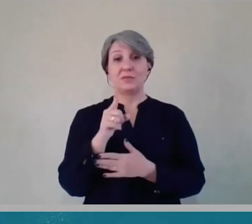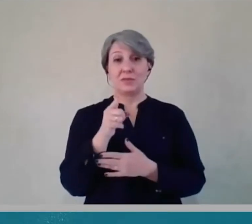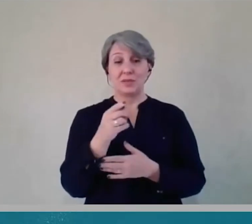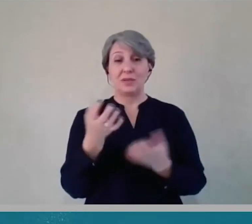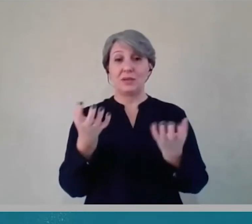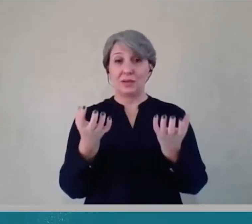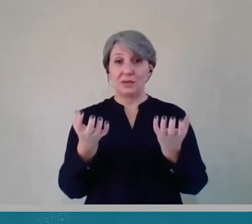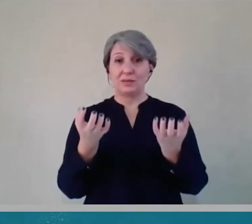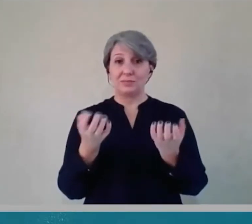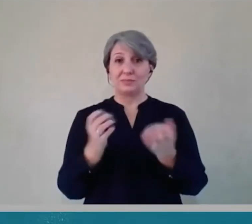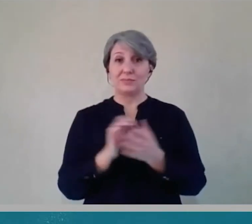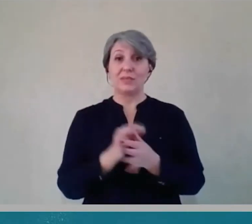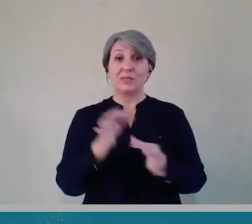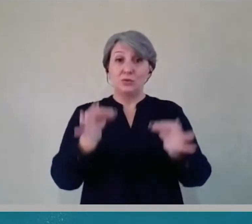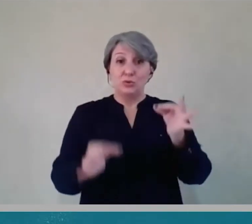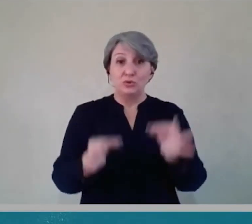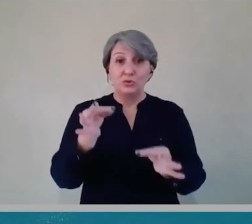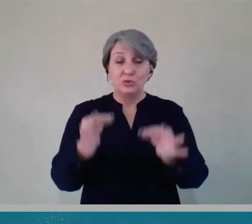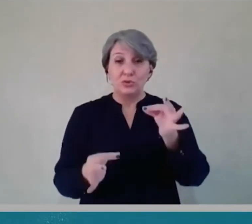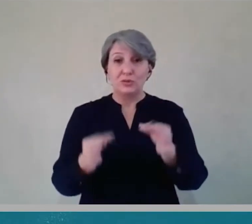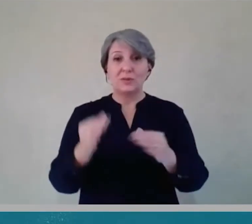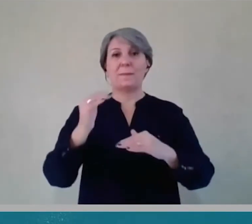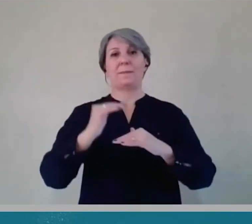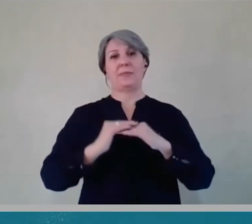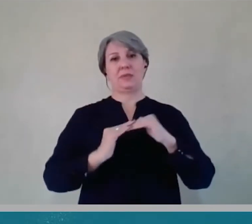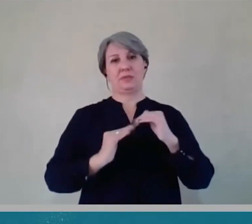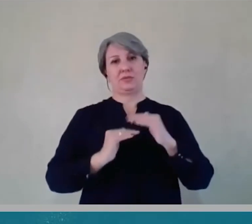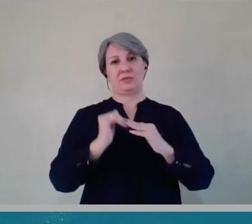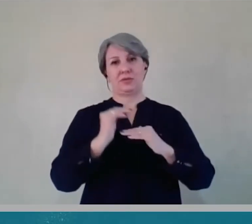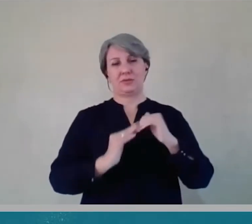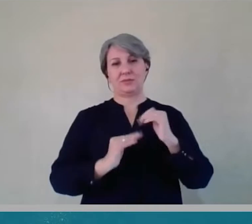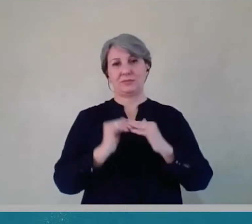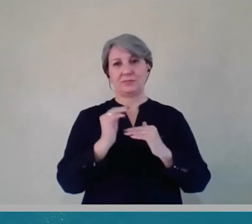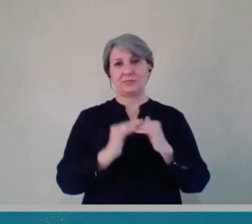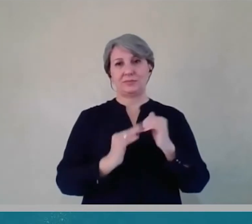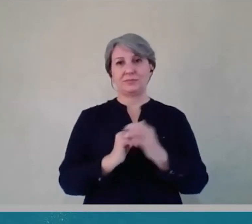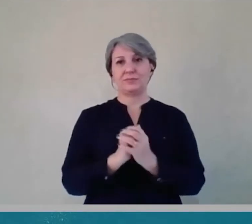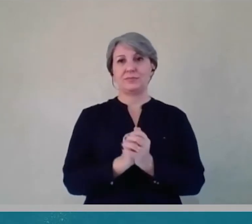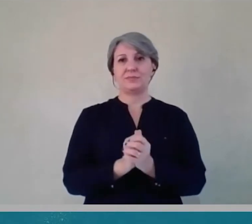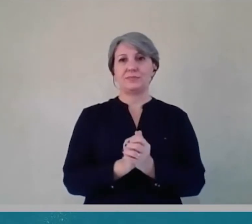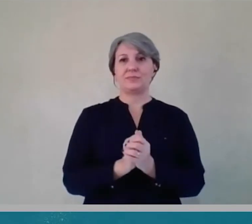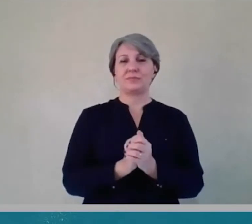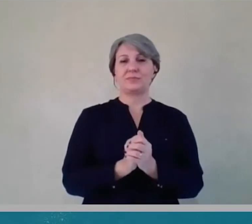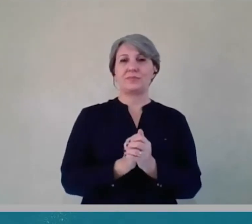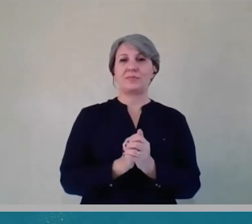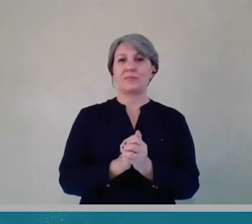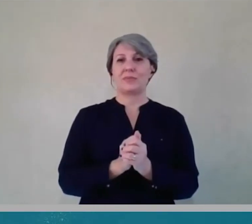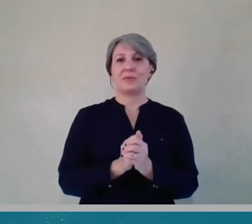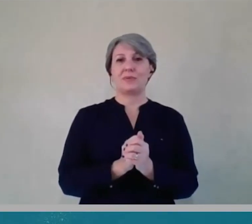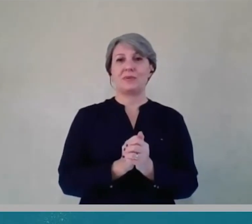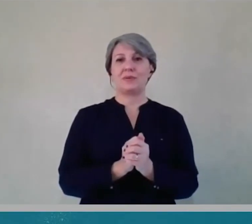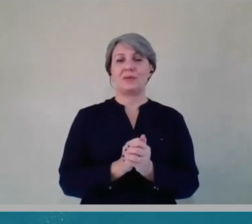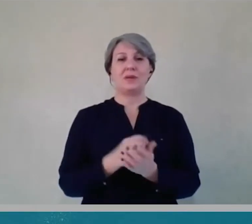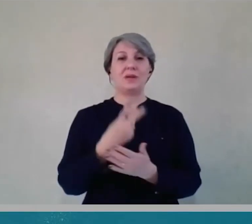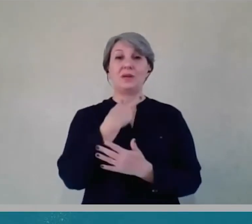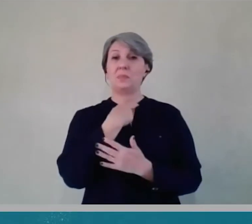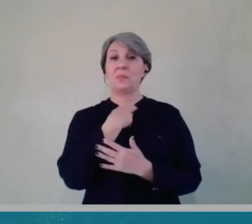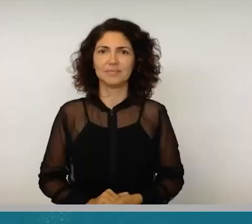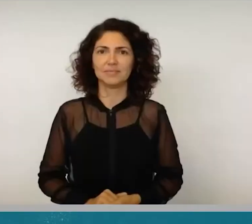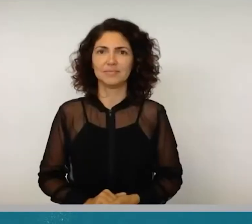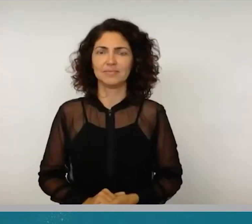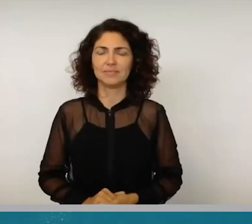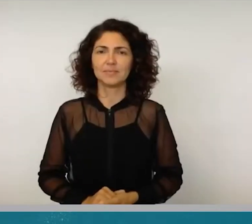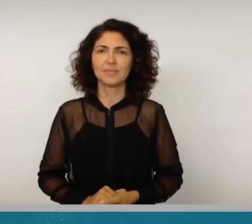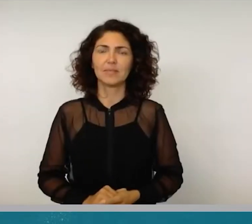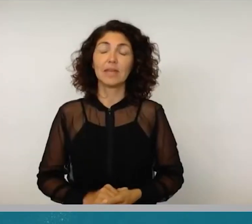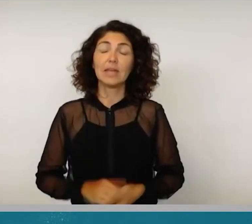subjetiva, vivida pela vida celestial, você não pode ser como os fariseus,